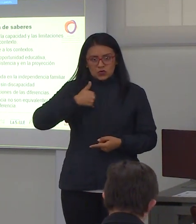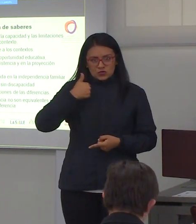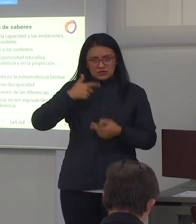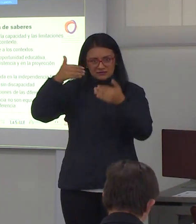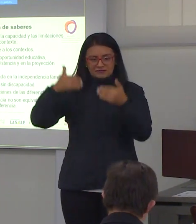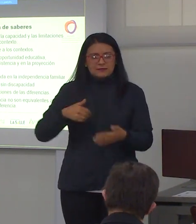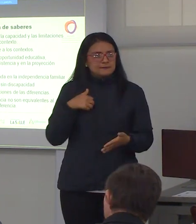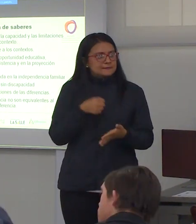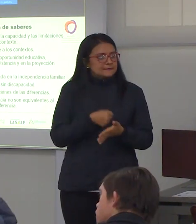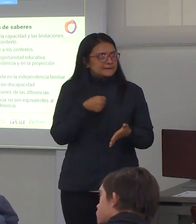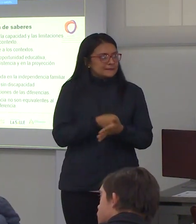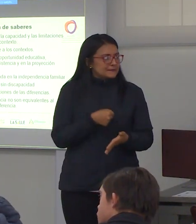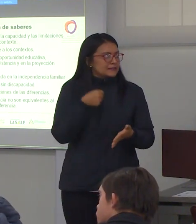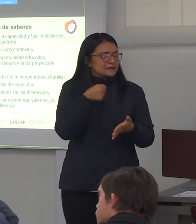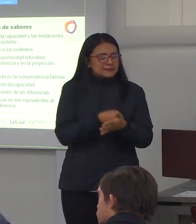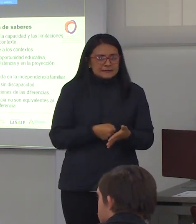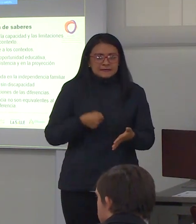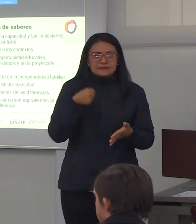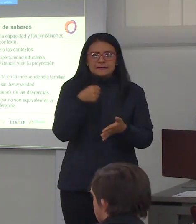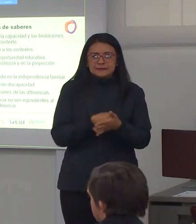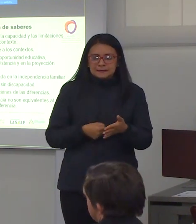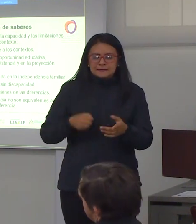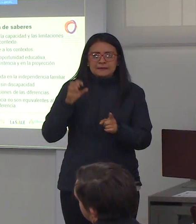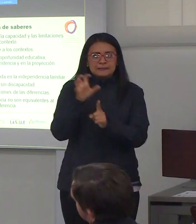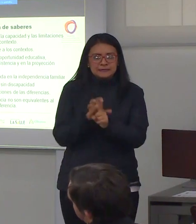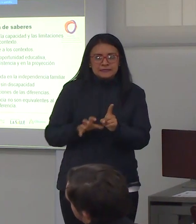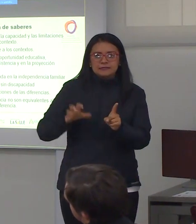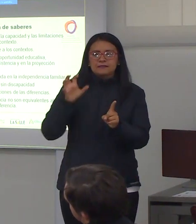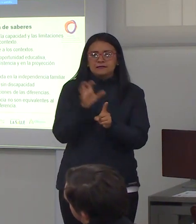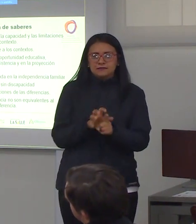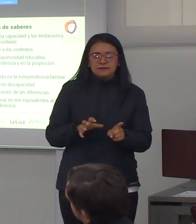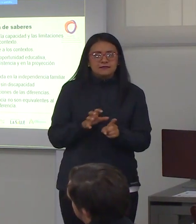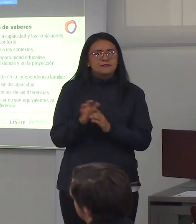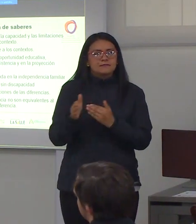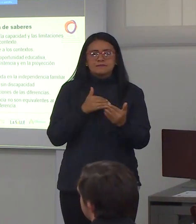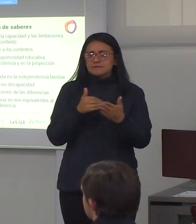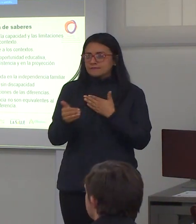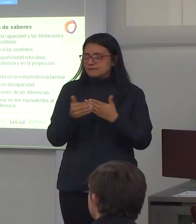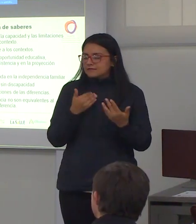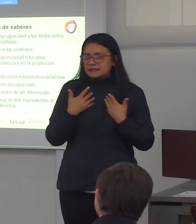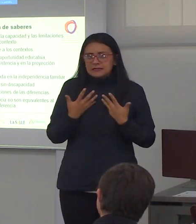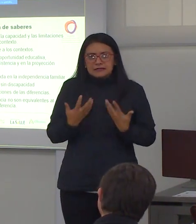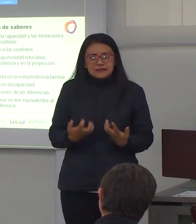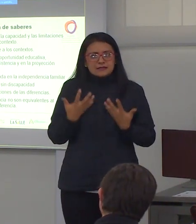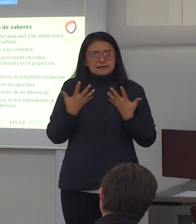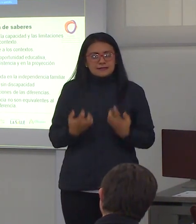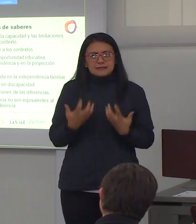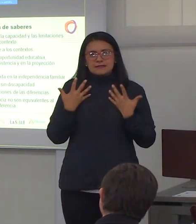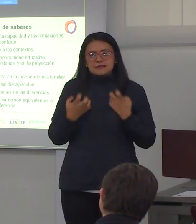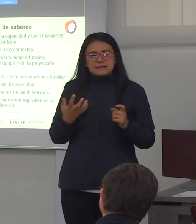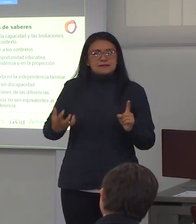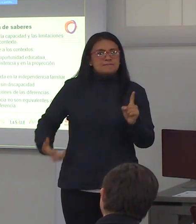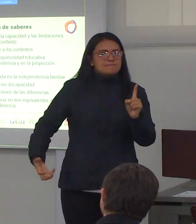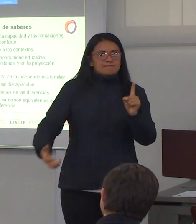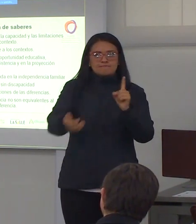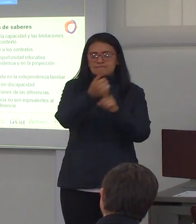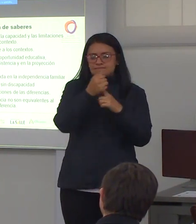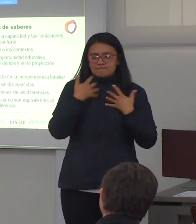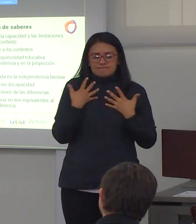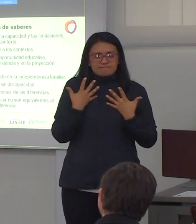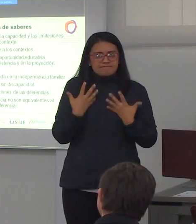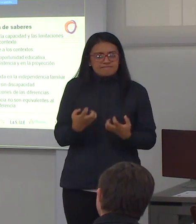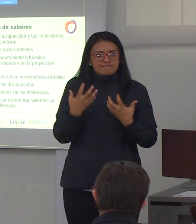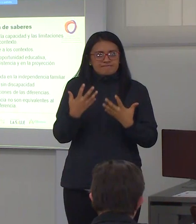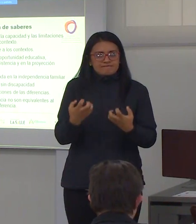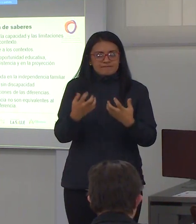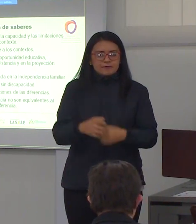como decimos nosotros persisten insisten en la acción en lo que quieren lograr en lo que en lo que digamos en